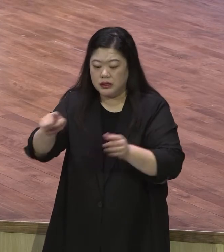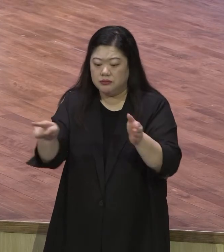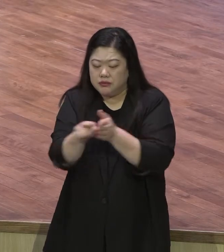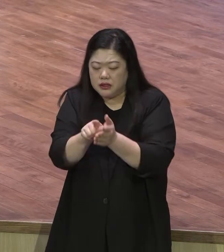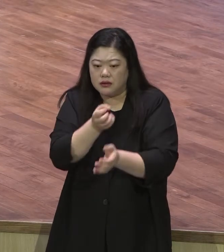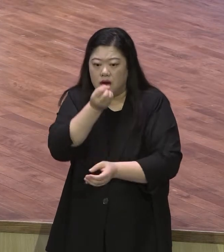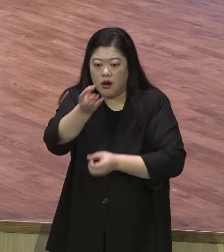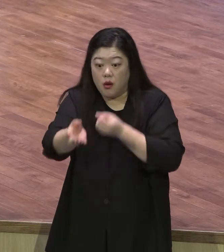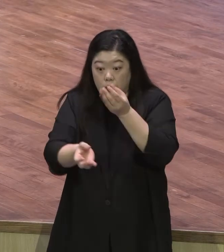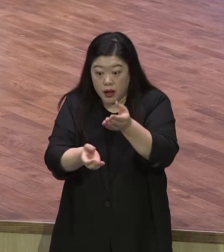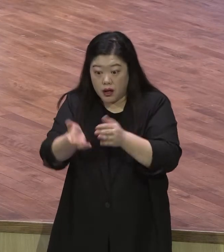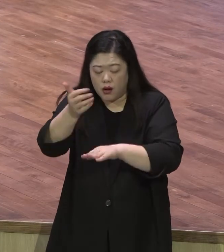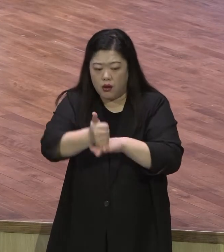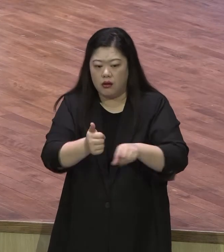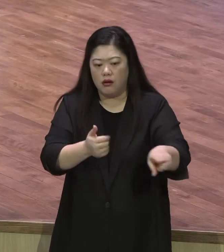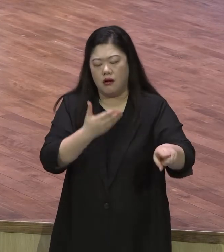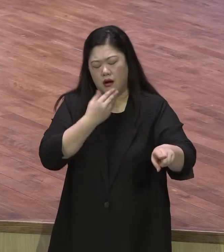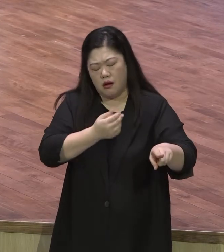축복이요.